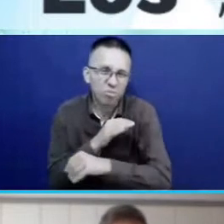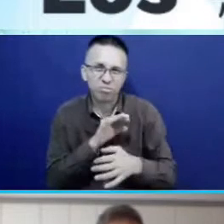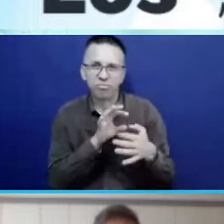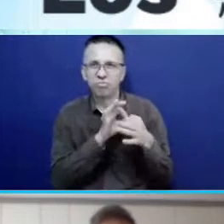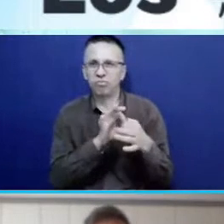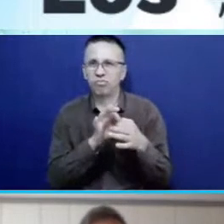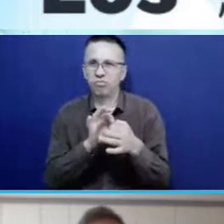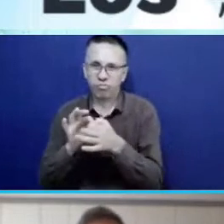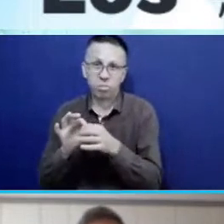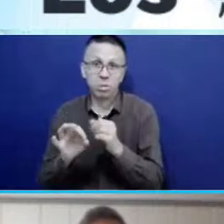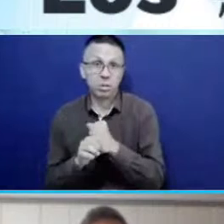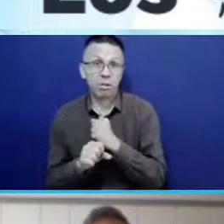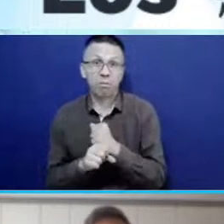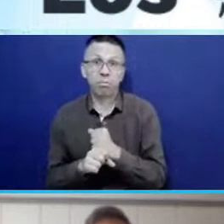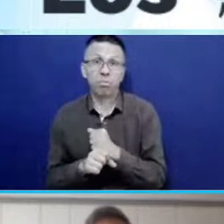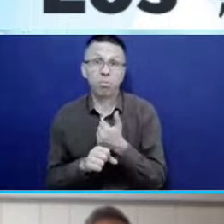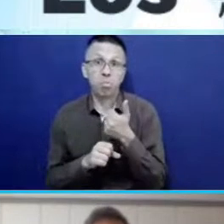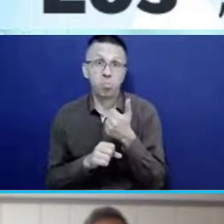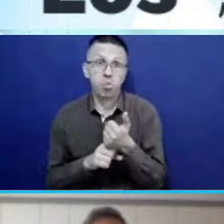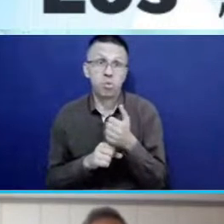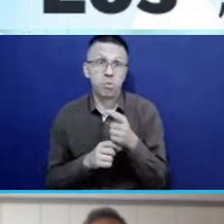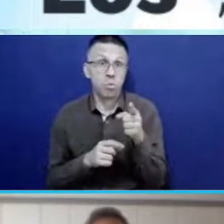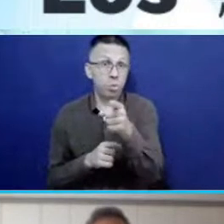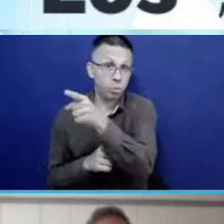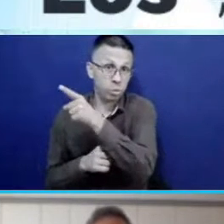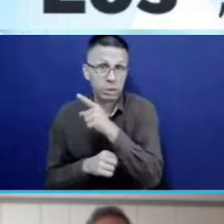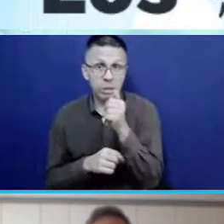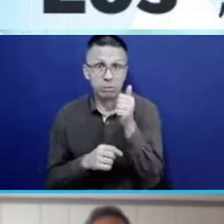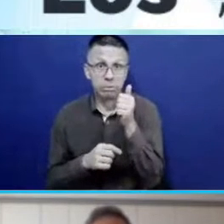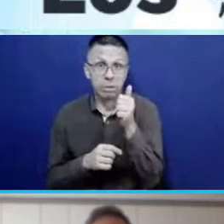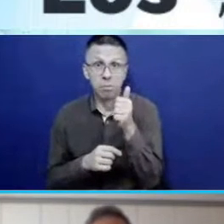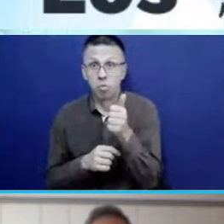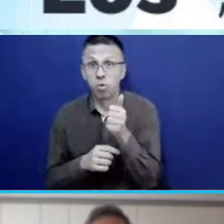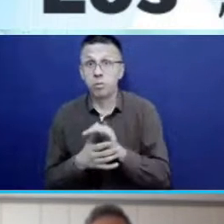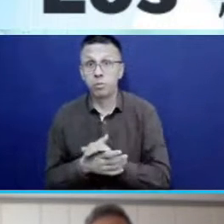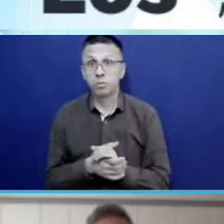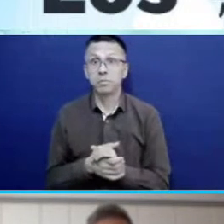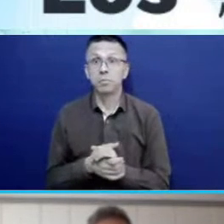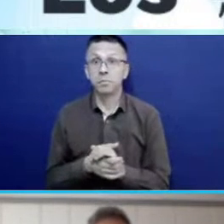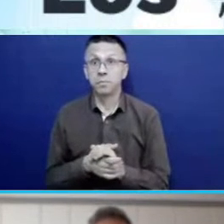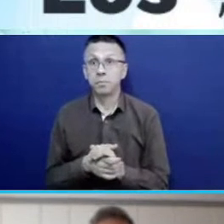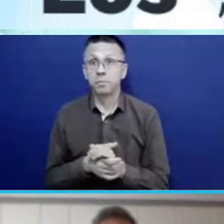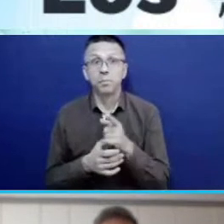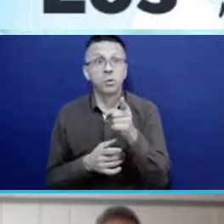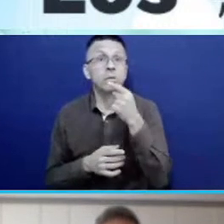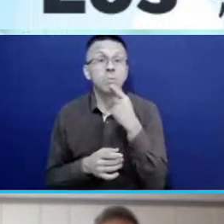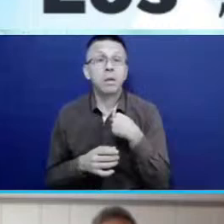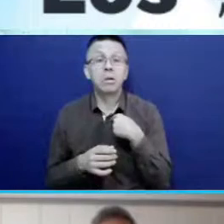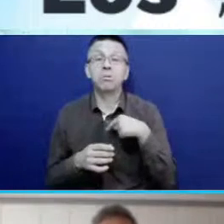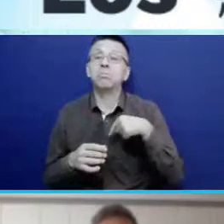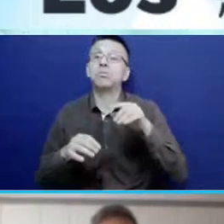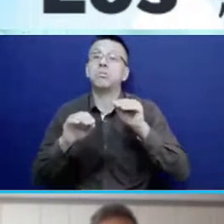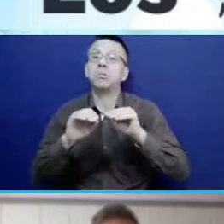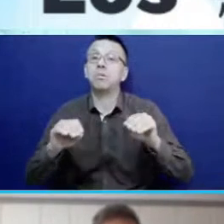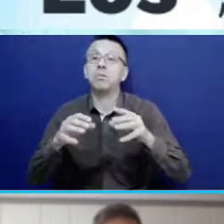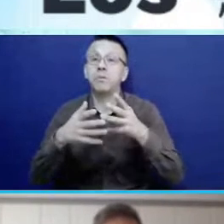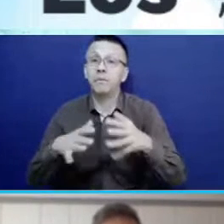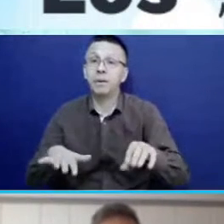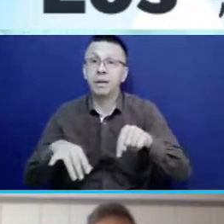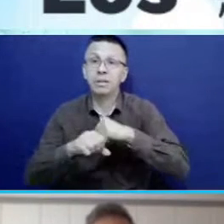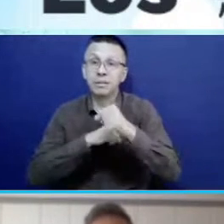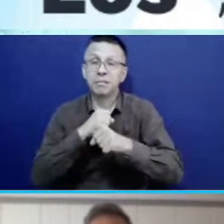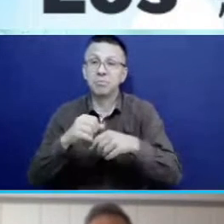la excelente labor que viene realizando cada uno de ustedes. Yo, como usted me dijo que me despidiera, que me despidiera el fin de